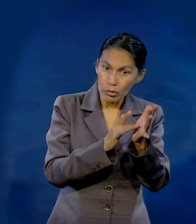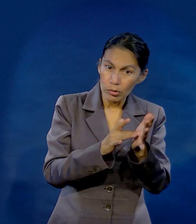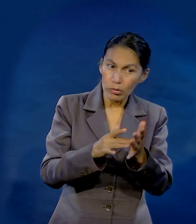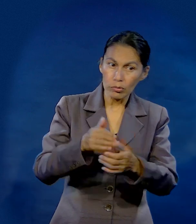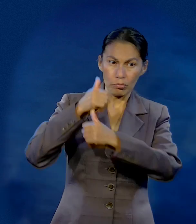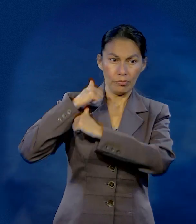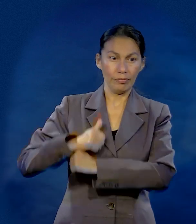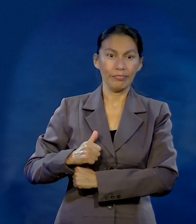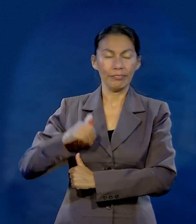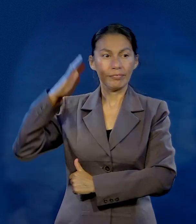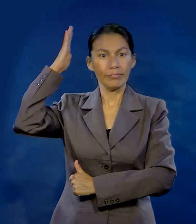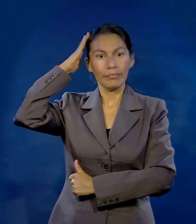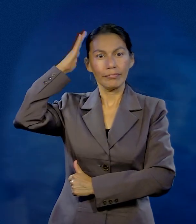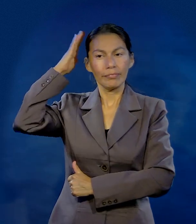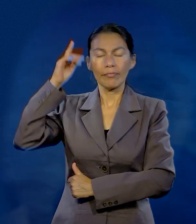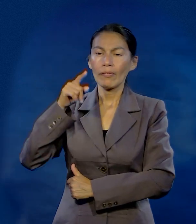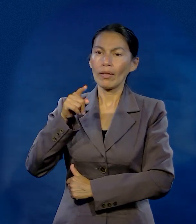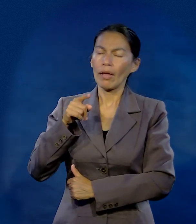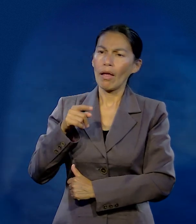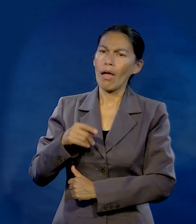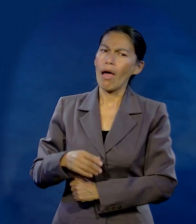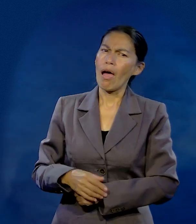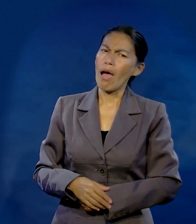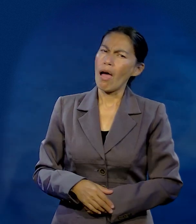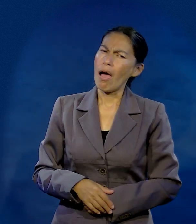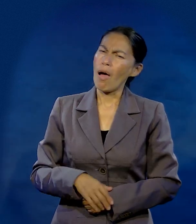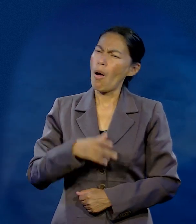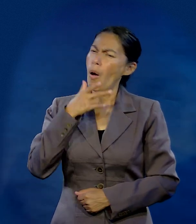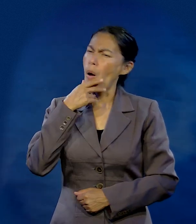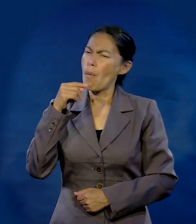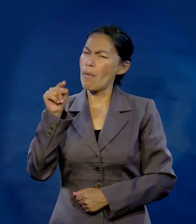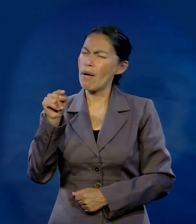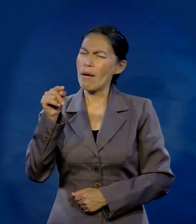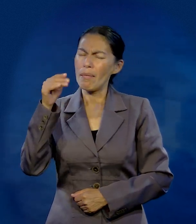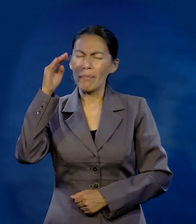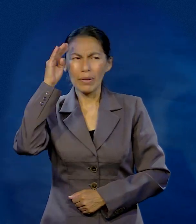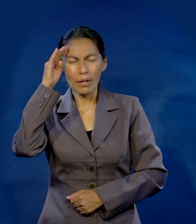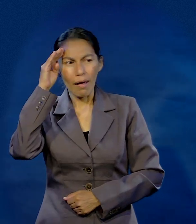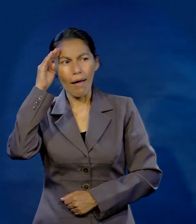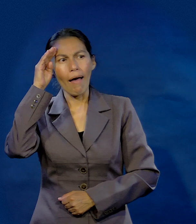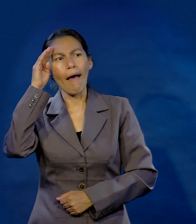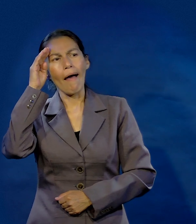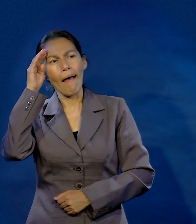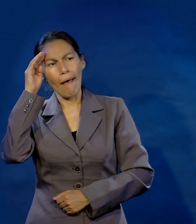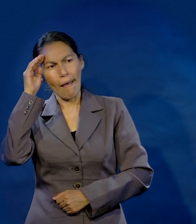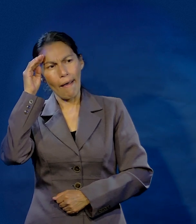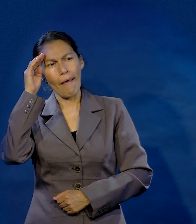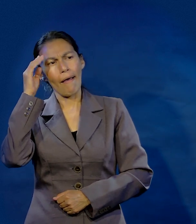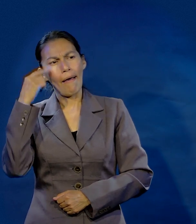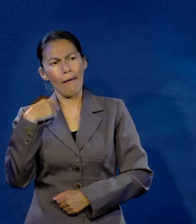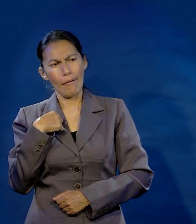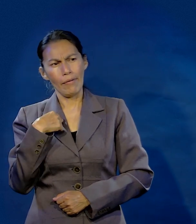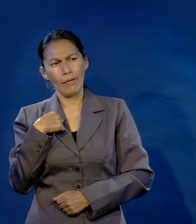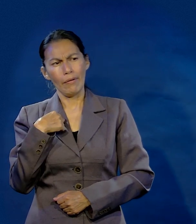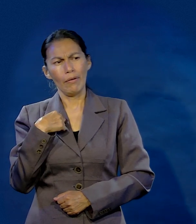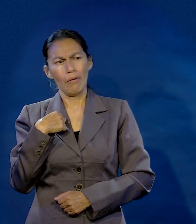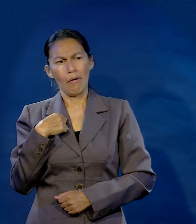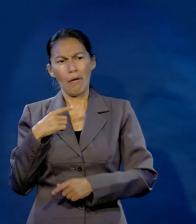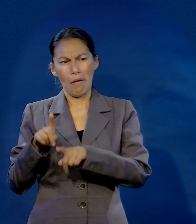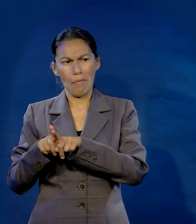en los terrenos de su hermano que él no tenía pero cuando ve a Jesús con semejante